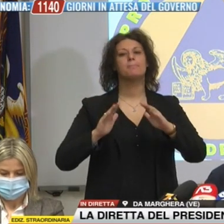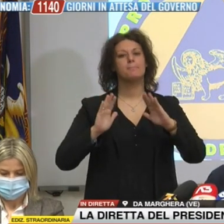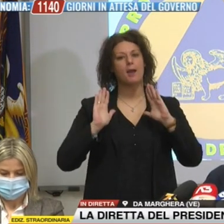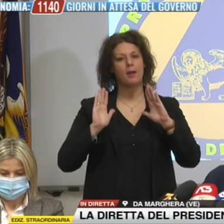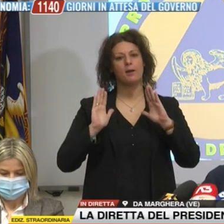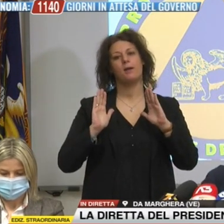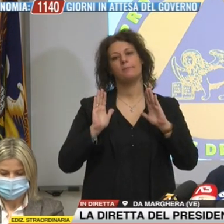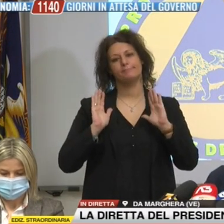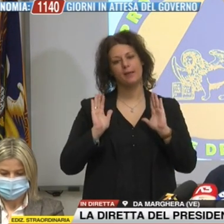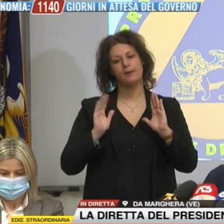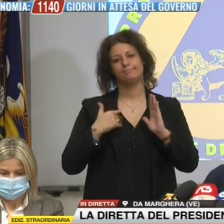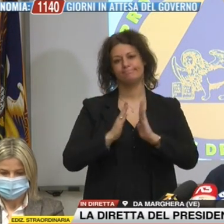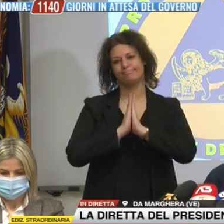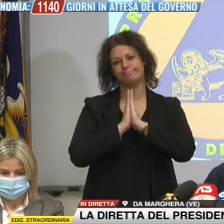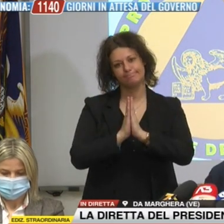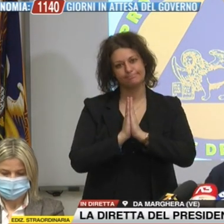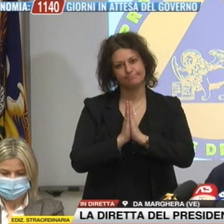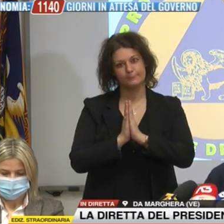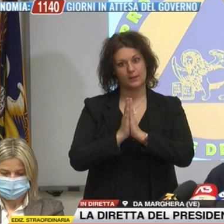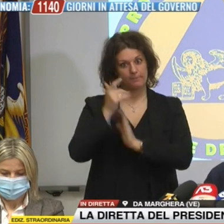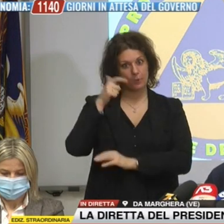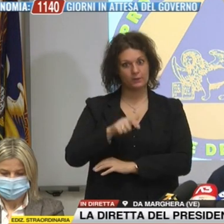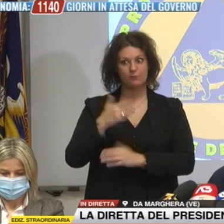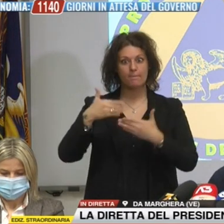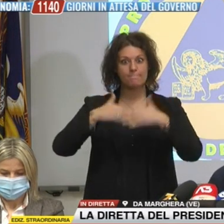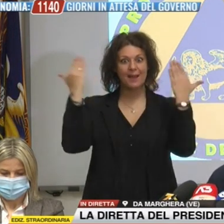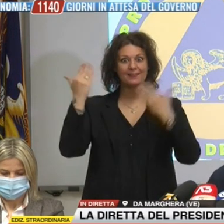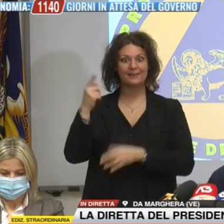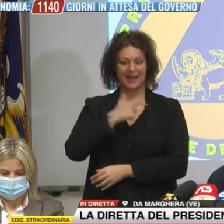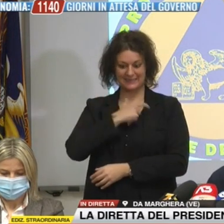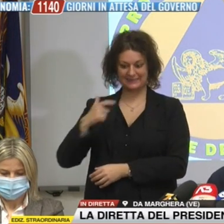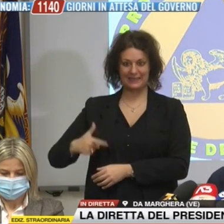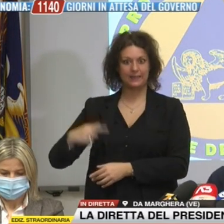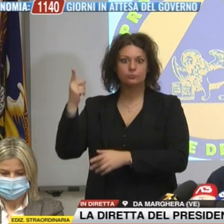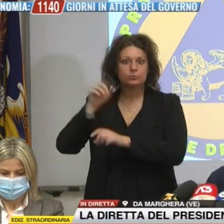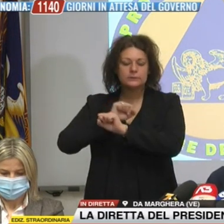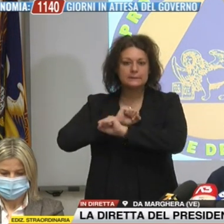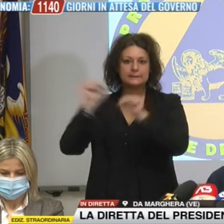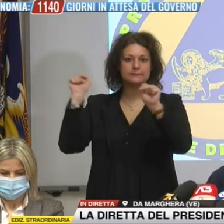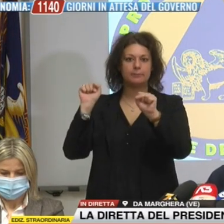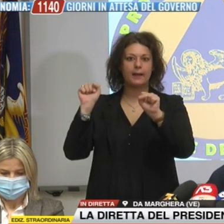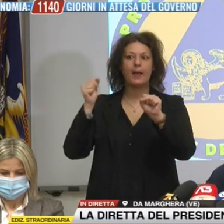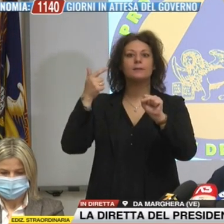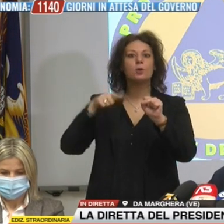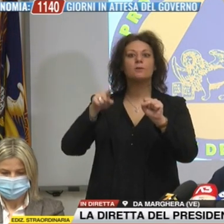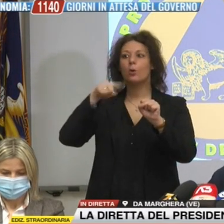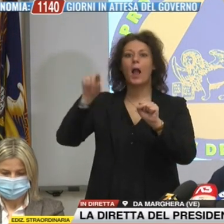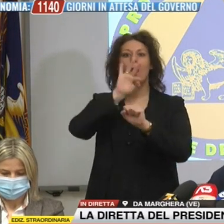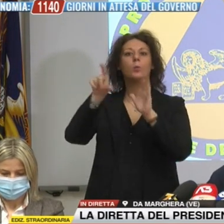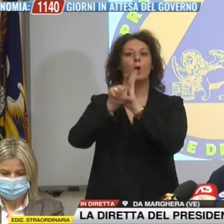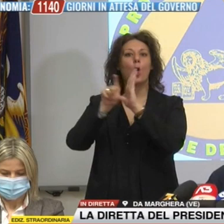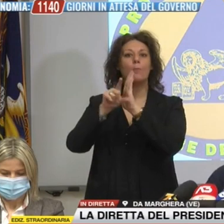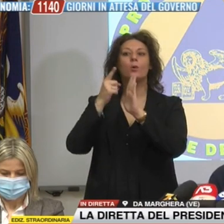faccio un appello, perché stamattina i sindaci erano disperati, mi hanno detto, cioè, qua siamo in una situazione dove stiamo per evacuare persone e continuano ad arrivare